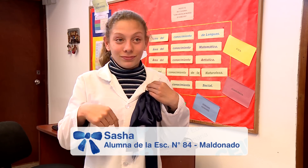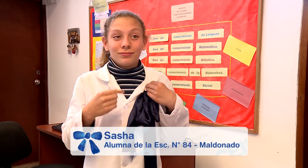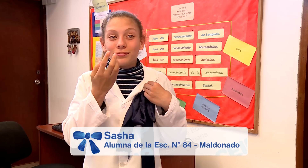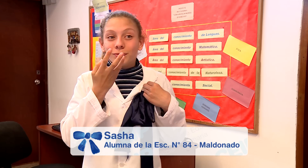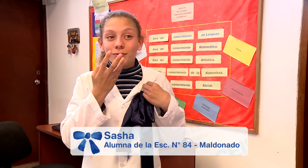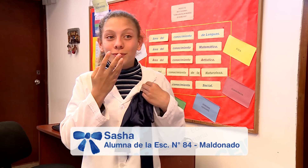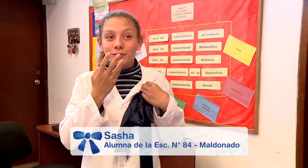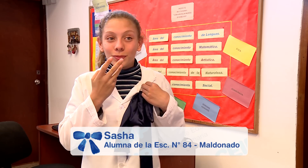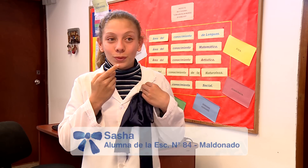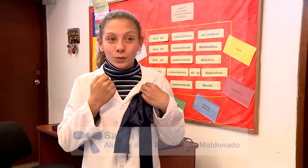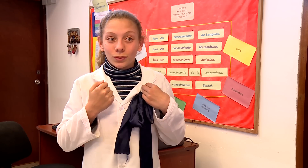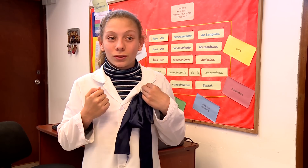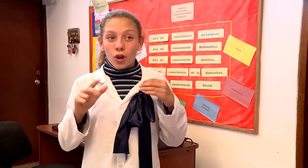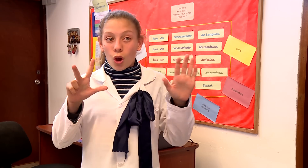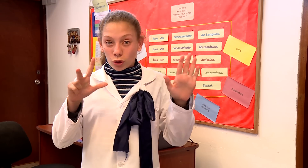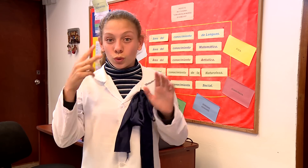Vengo a la escuela